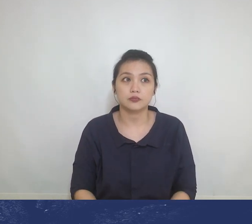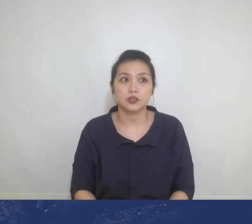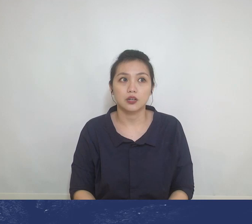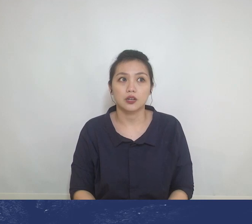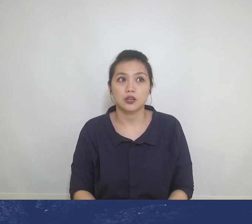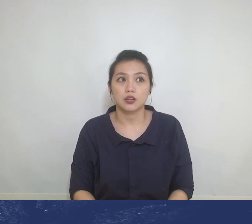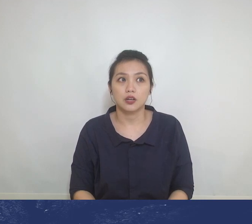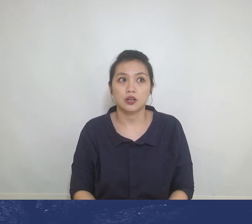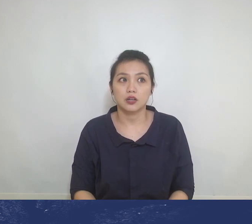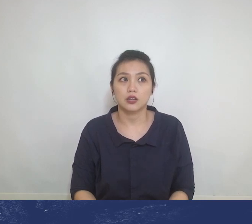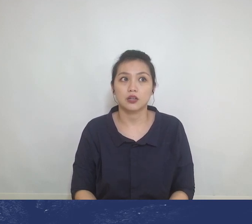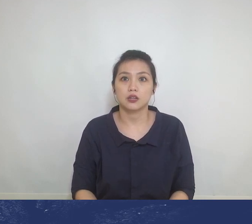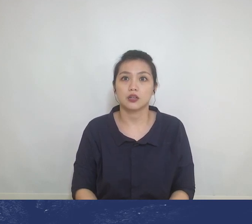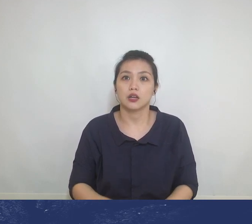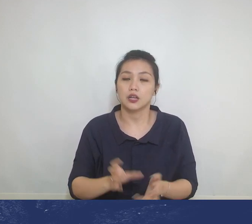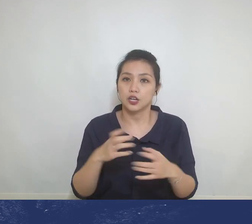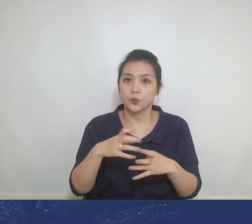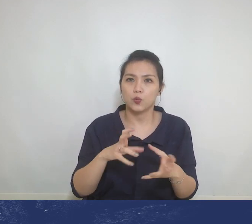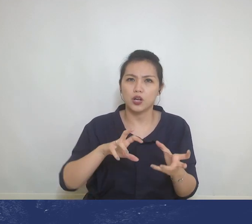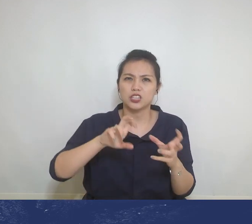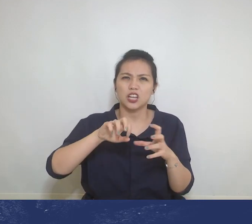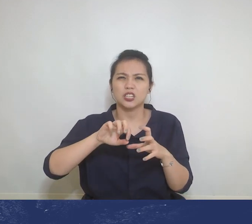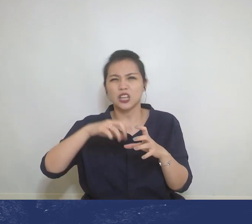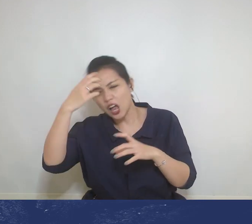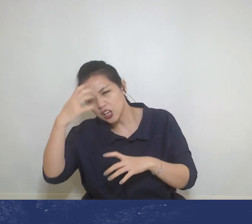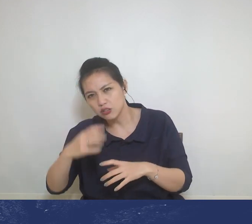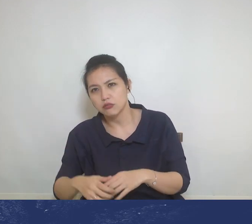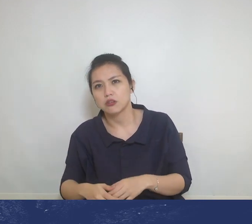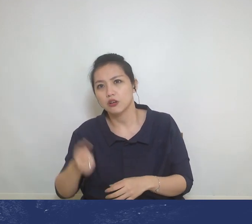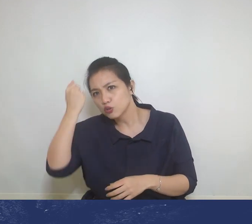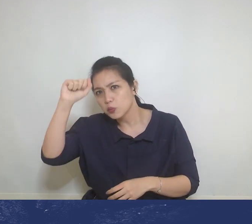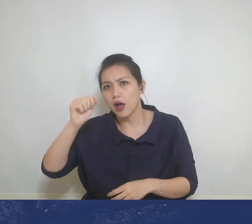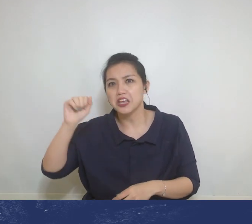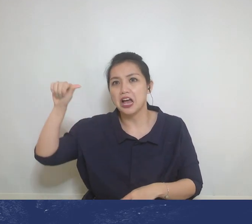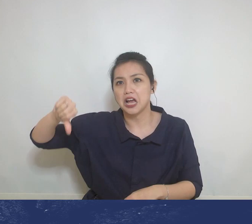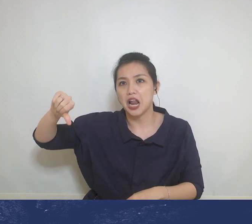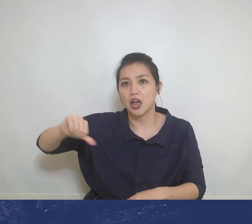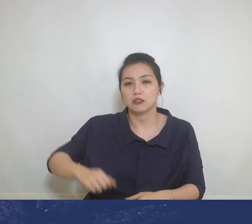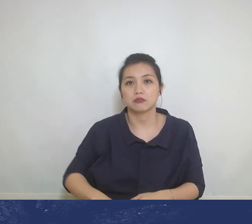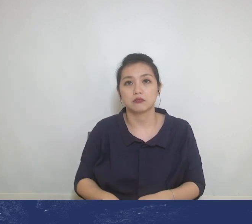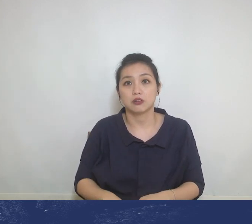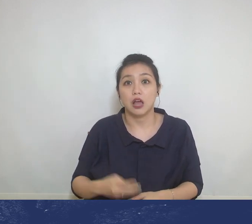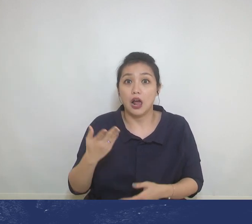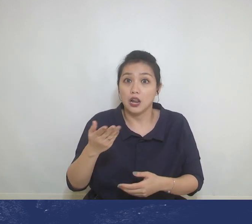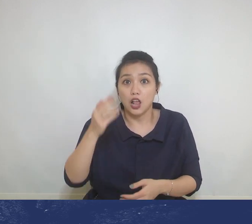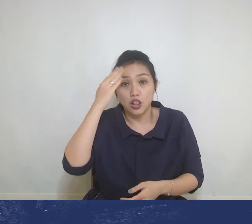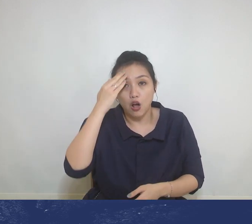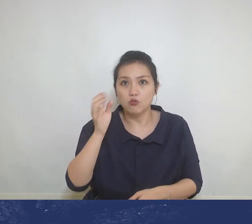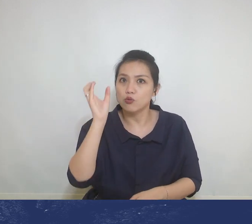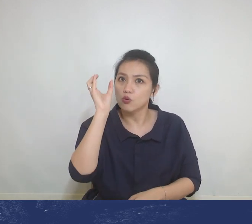ini kuat, dia dibuat terplecok supaya dia kalah. Nah, problemnya, tahu enggak Yakub umur berapa waktu